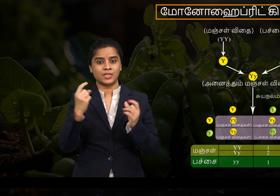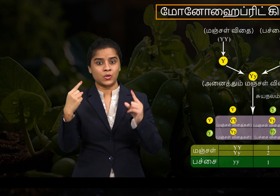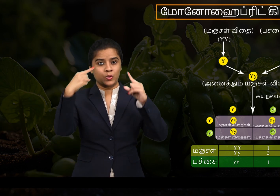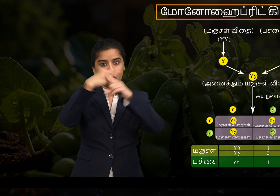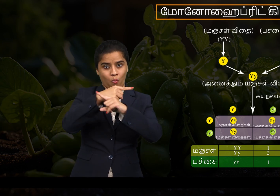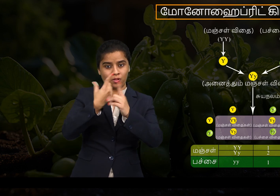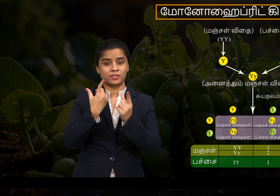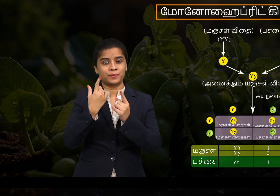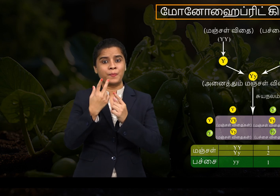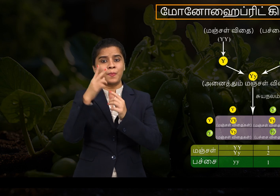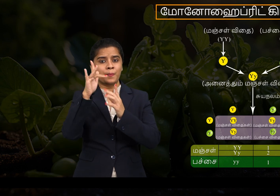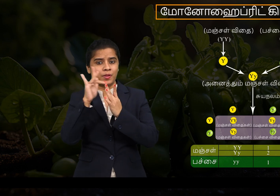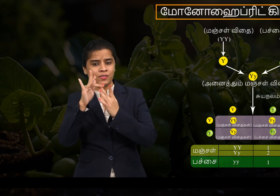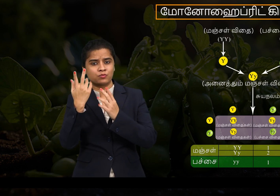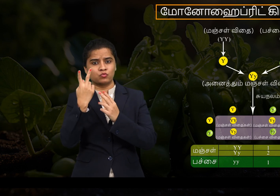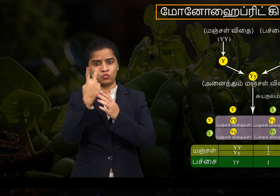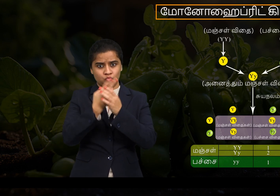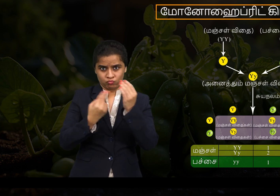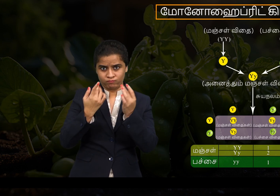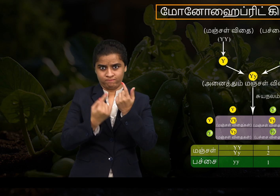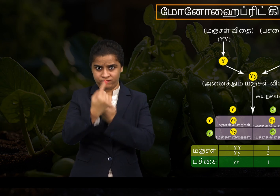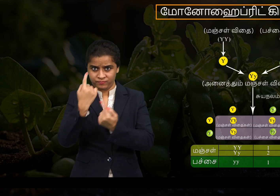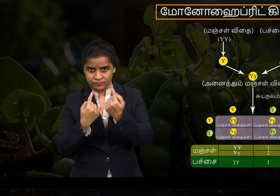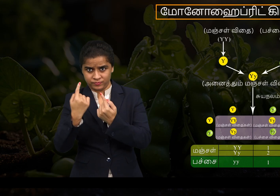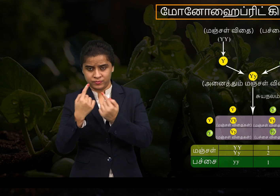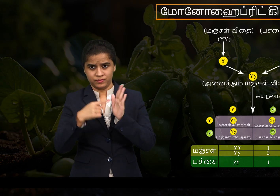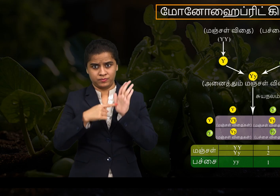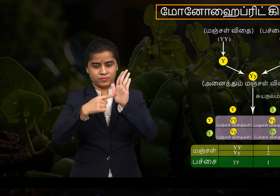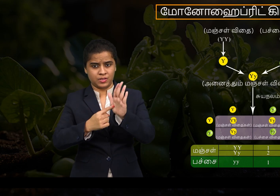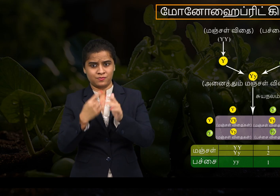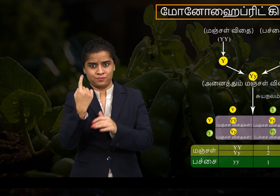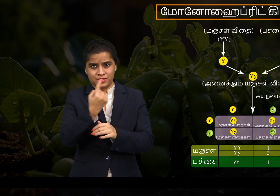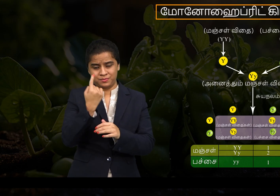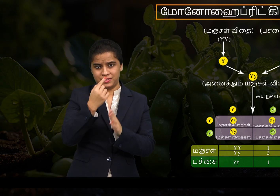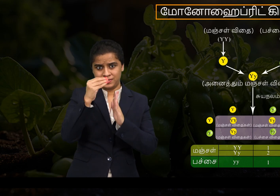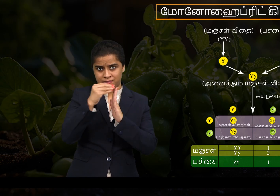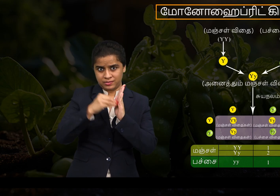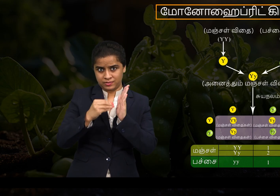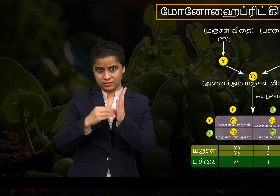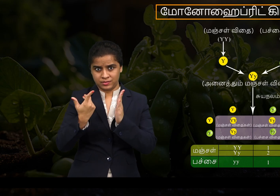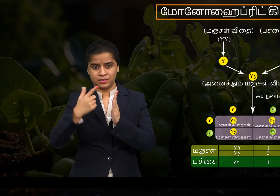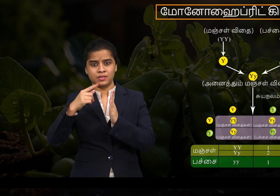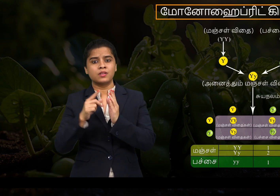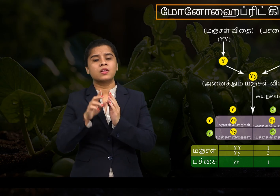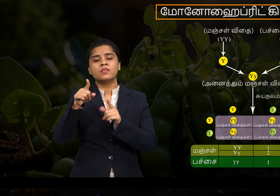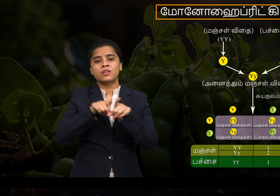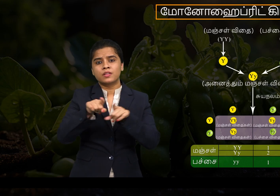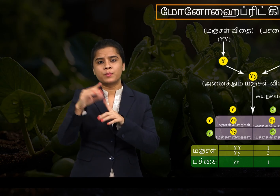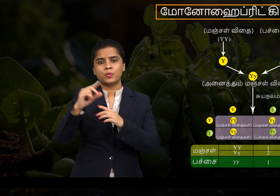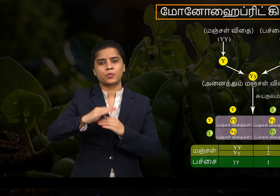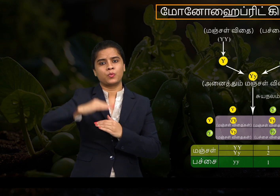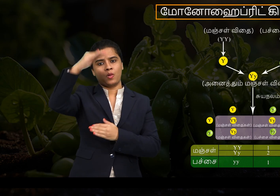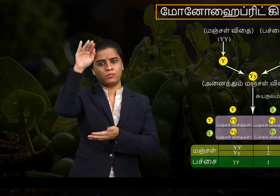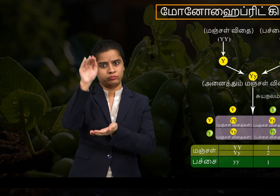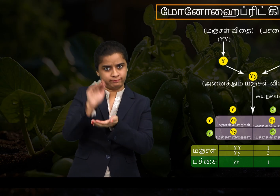உயரமான மற்றும் குள்ளமான அல்லது மஞ்சள் மற்றும் பச்சை விதை நிறம் போன்ற ஒரு குறிப்பிட்ட தன்மையில் வேறுபடும்